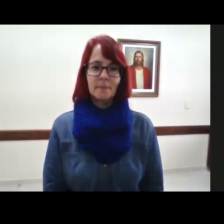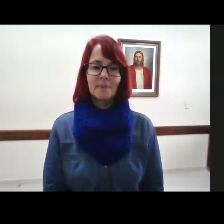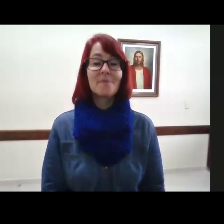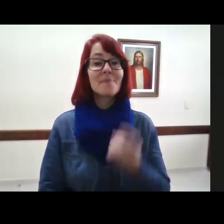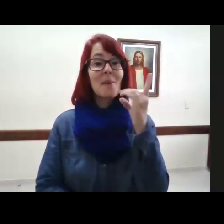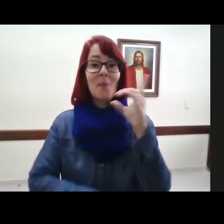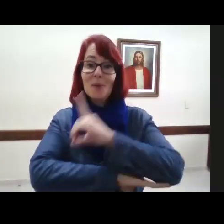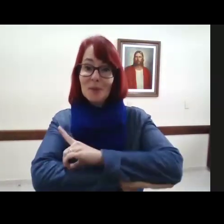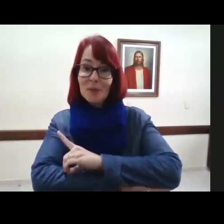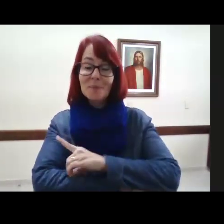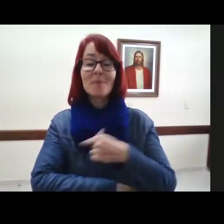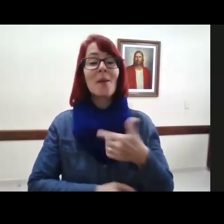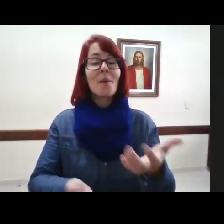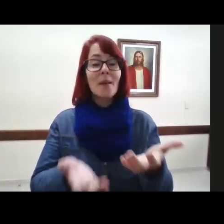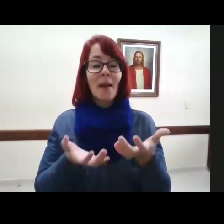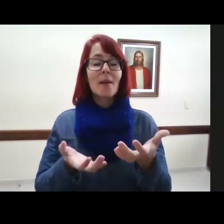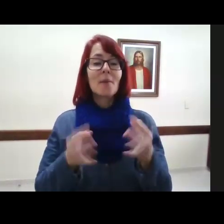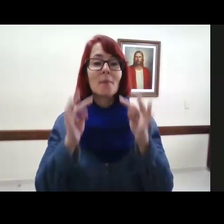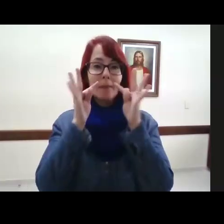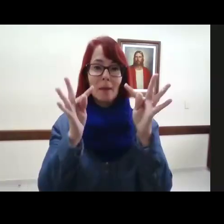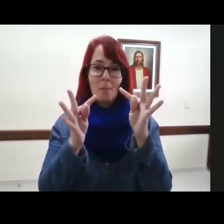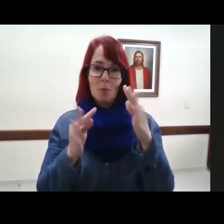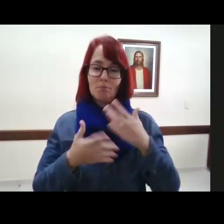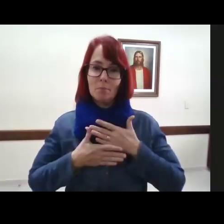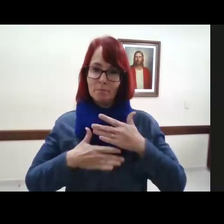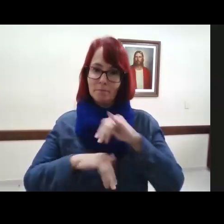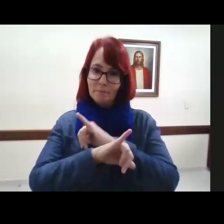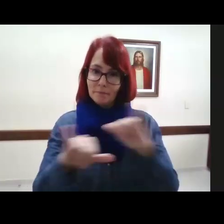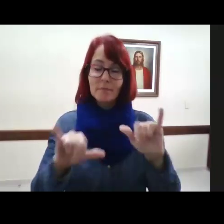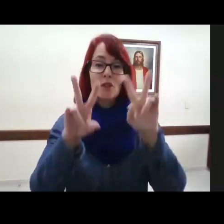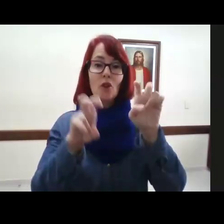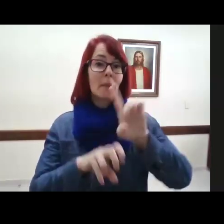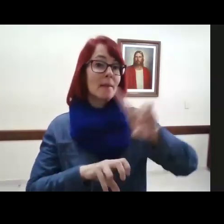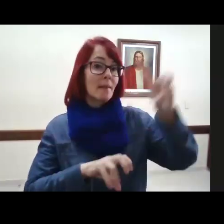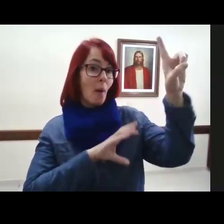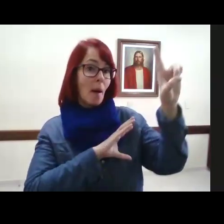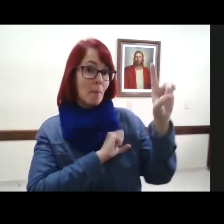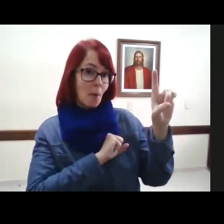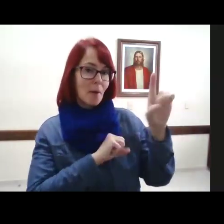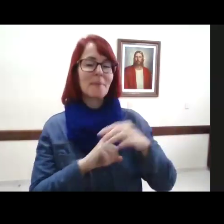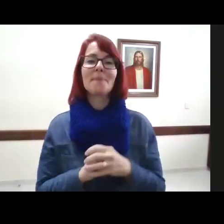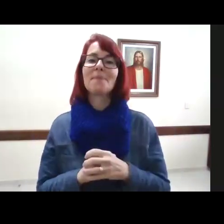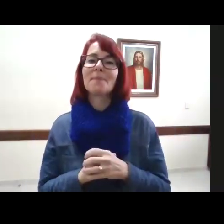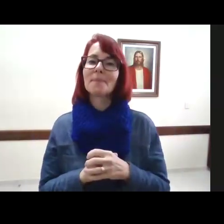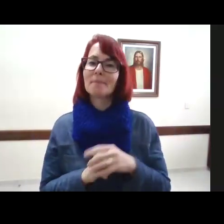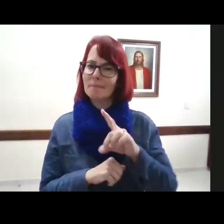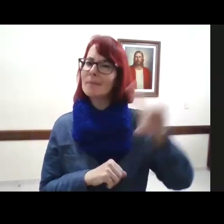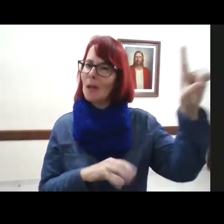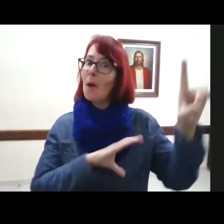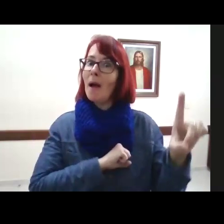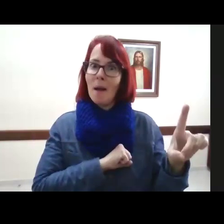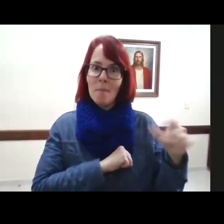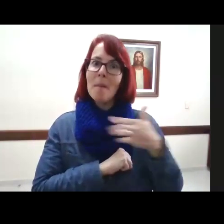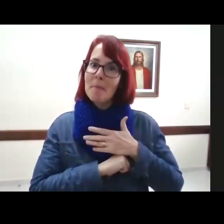Bom dia. Eu gostaria de compartilhar meu testemunho sobre o amor de Deus. Eu sei que Ele me ama muito, Ele ama